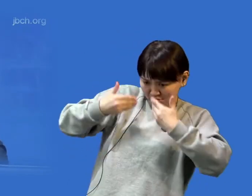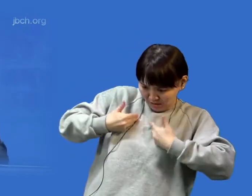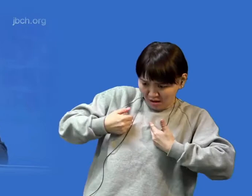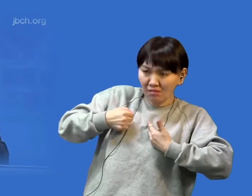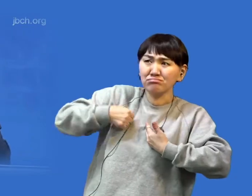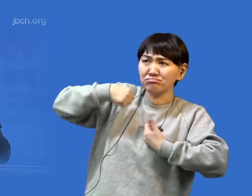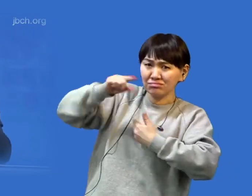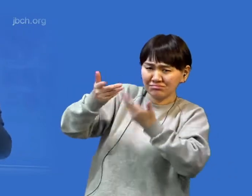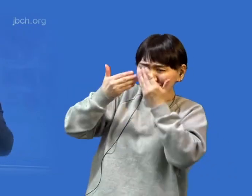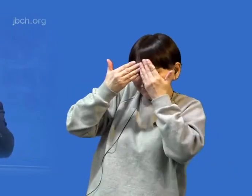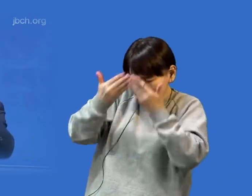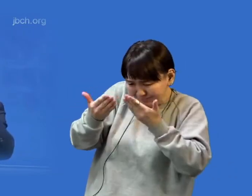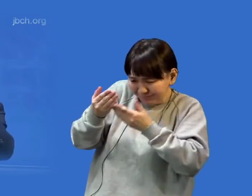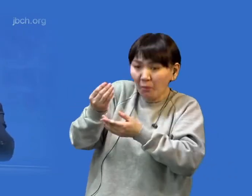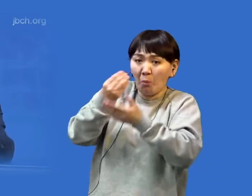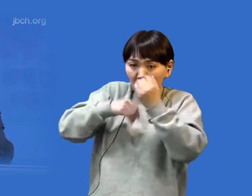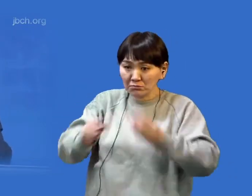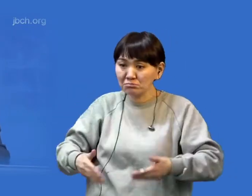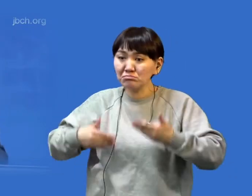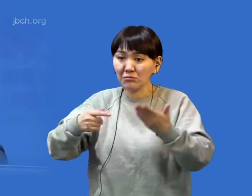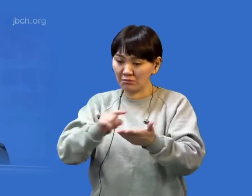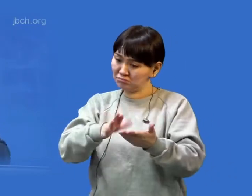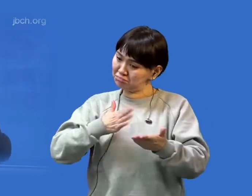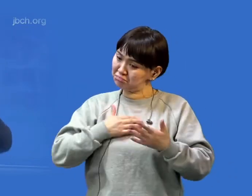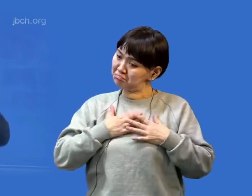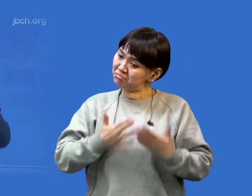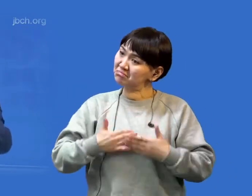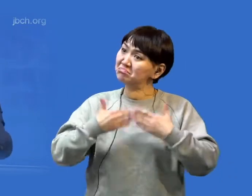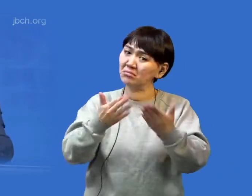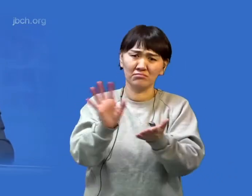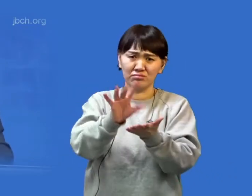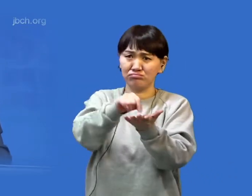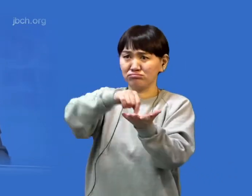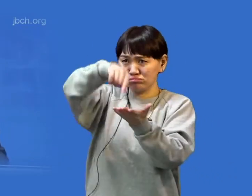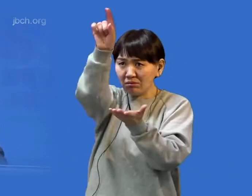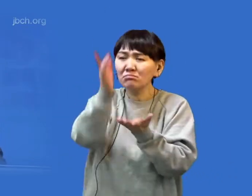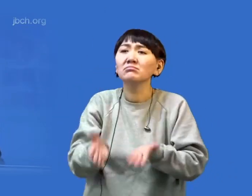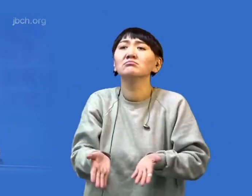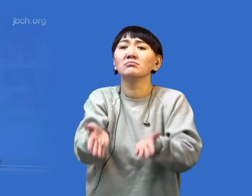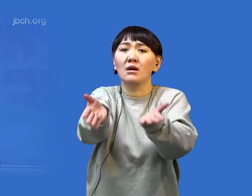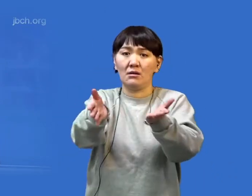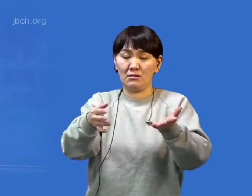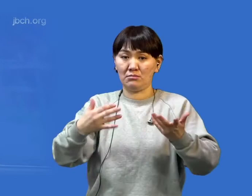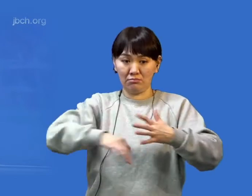эзэнд өргөсөн төдийл юм а гэдэг. Энэ бол бүгд эзнийх байхгүй юу гэнэ.